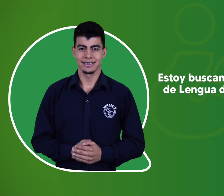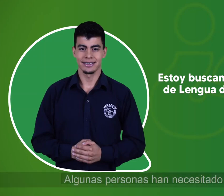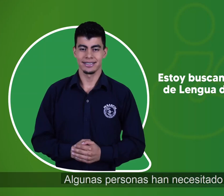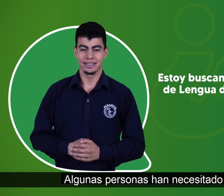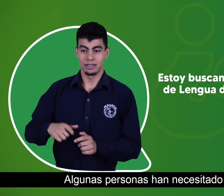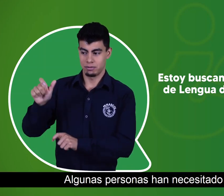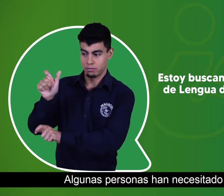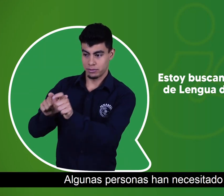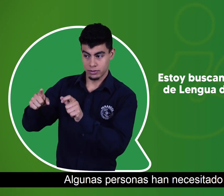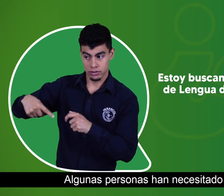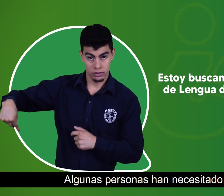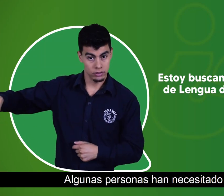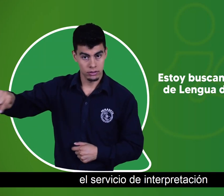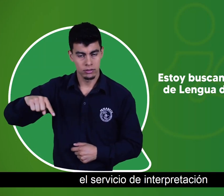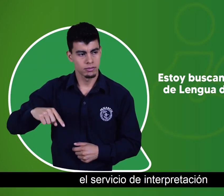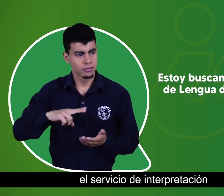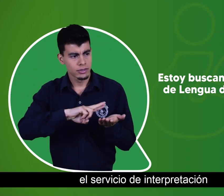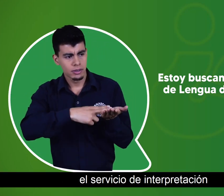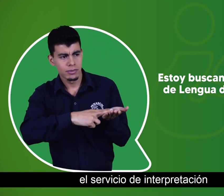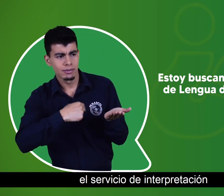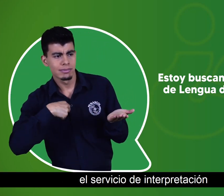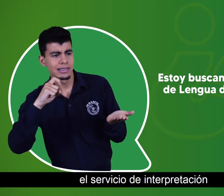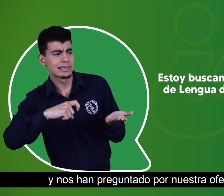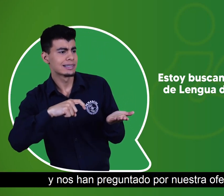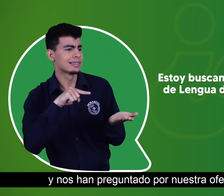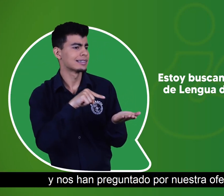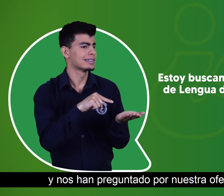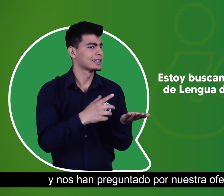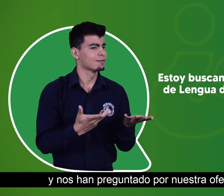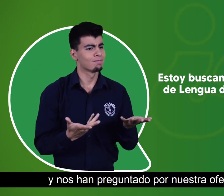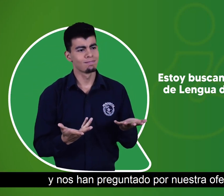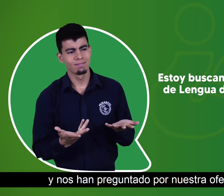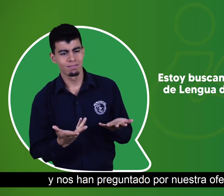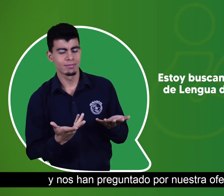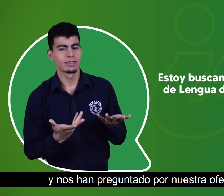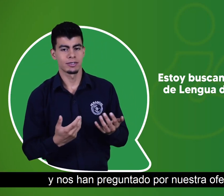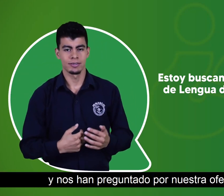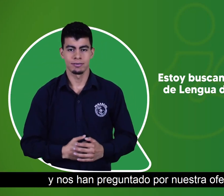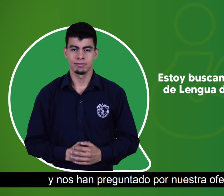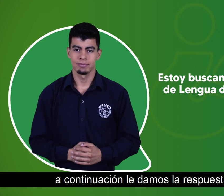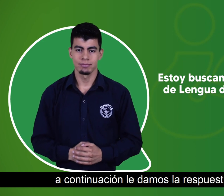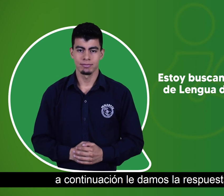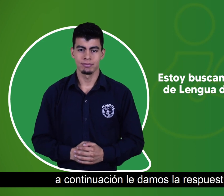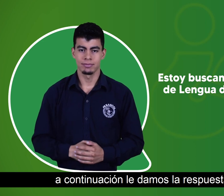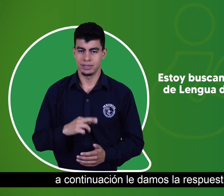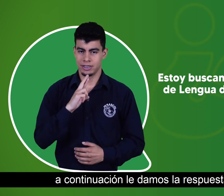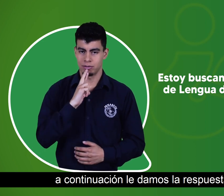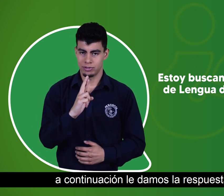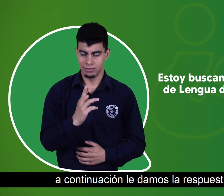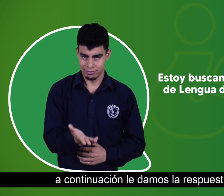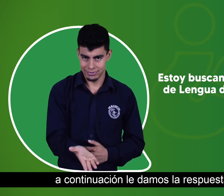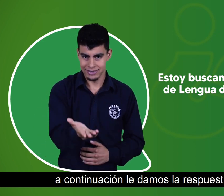Algunas personas han necesitado el servicio de interpretación y nos han preguntado por nuestra oferta. A continuación, le damos la respuesta.